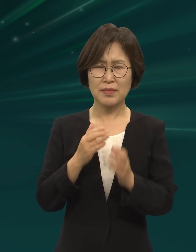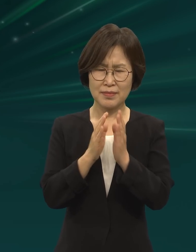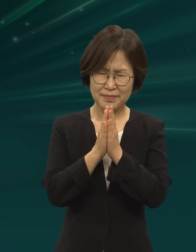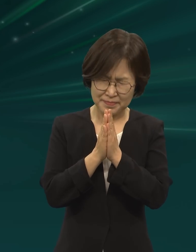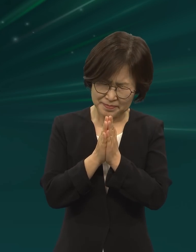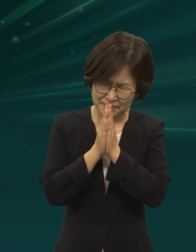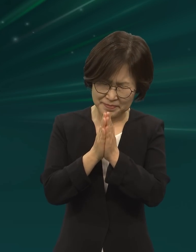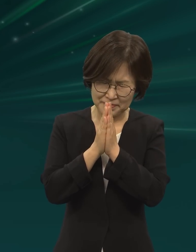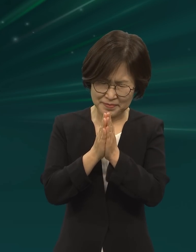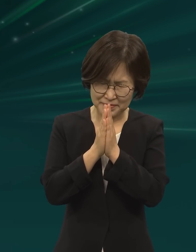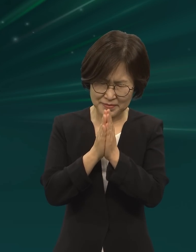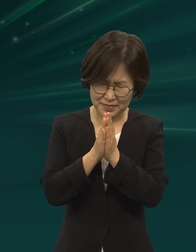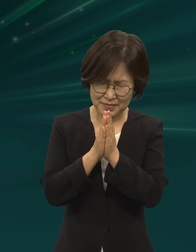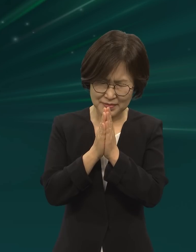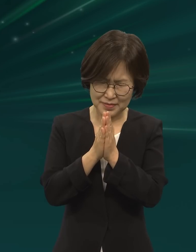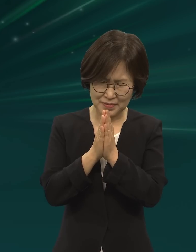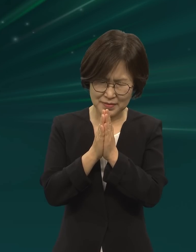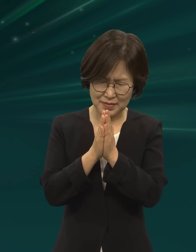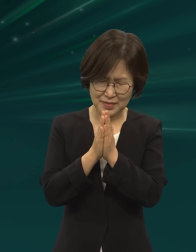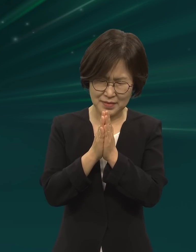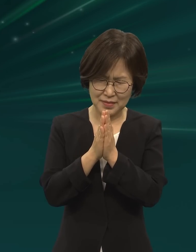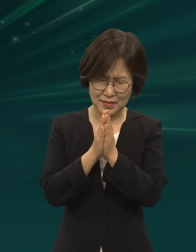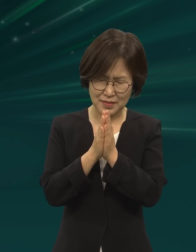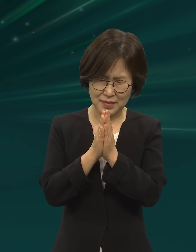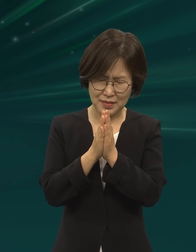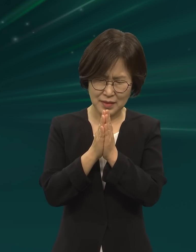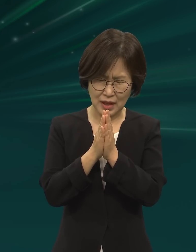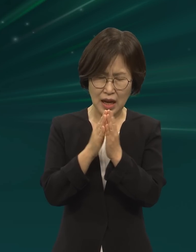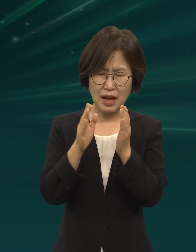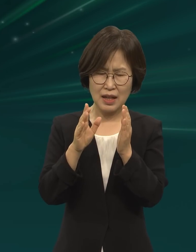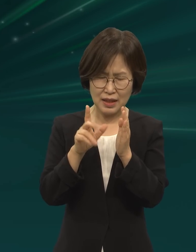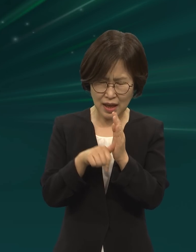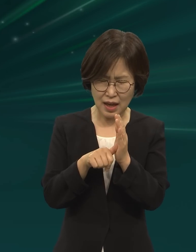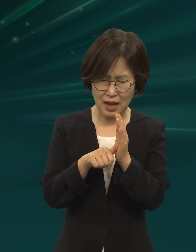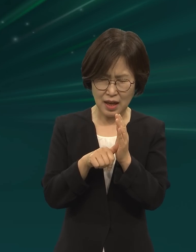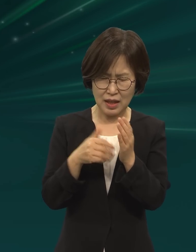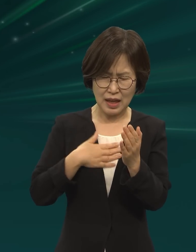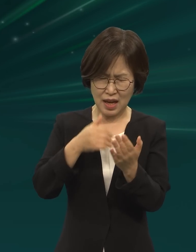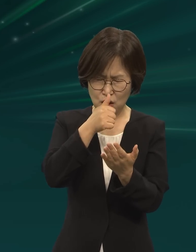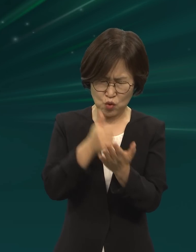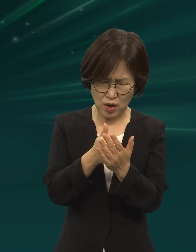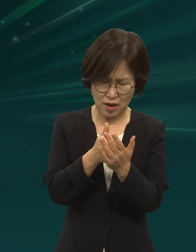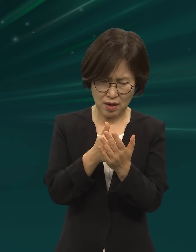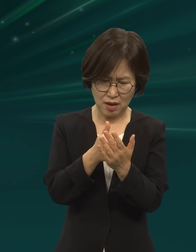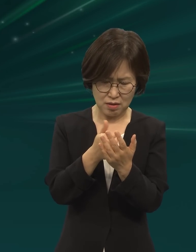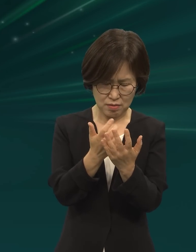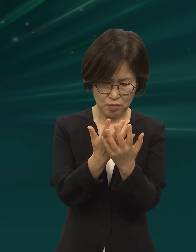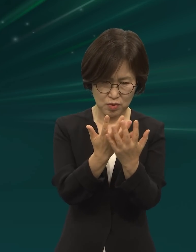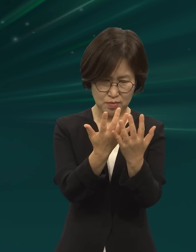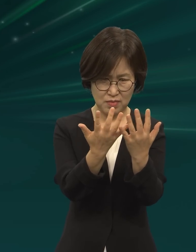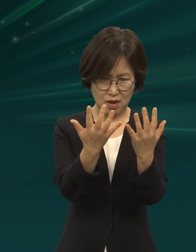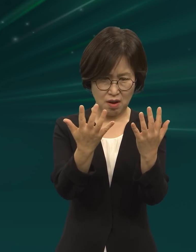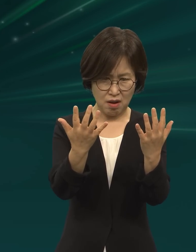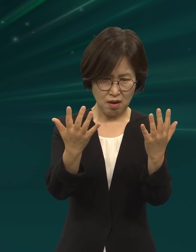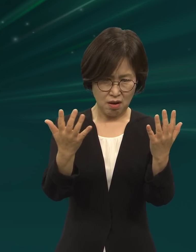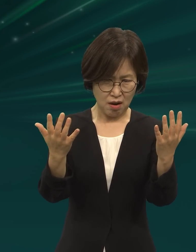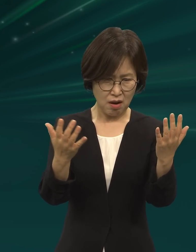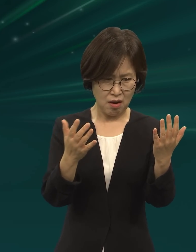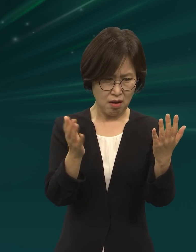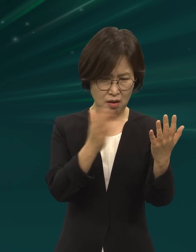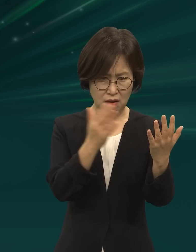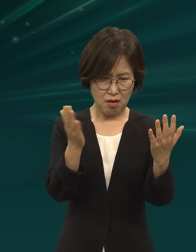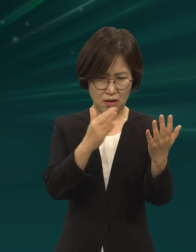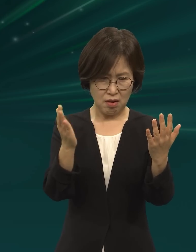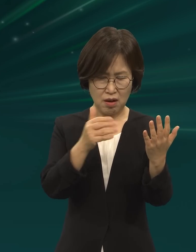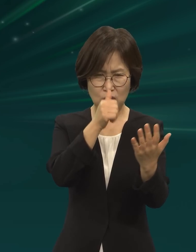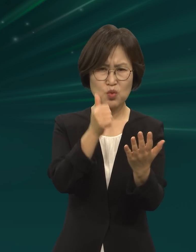기도하면서 제 죄들이 눈앞에 다 떨리고 눈앞에 하나씩 보기